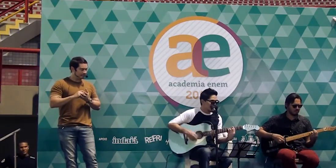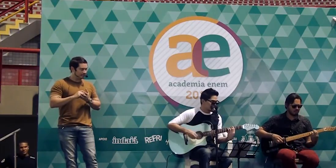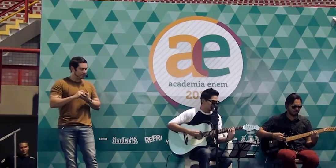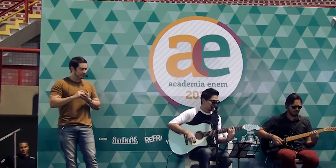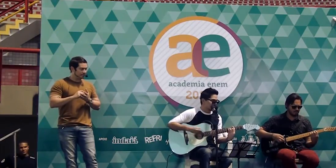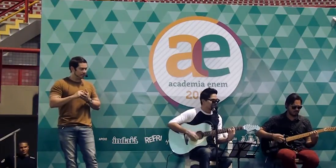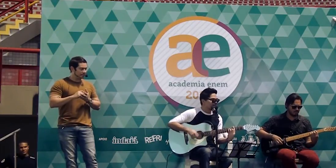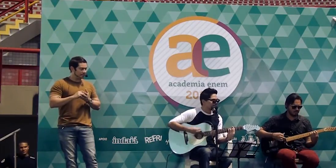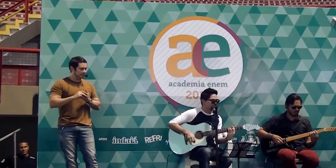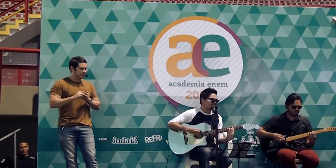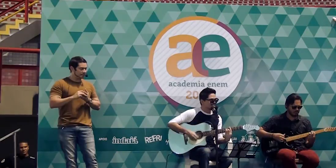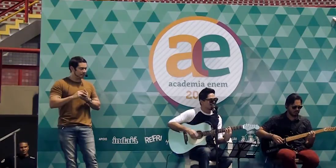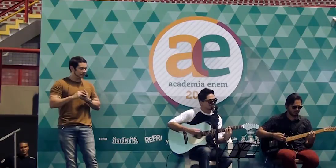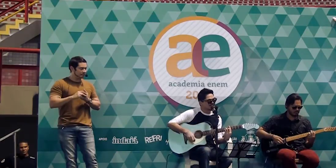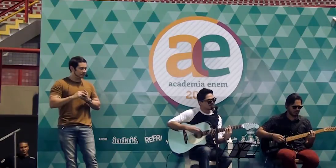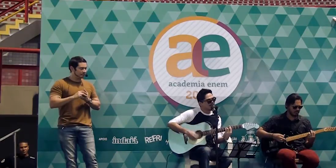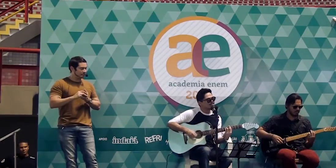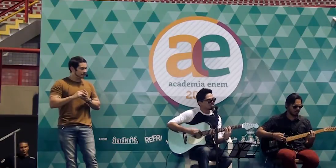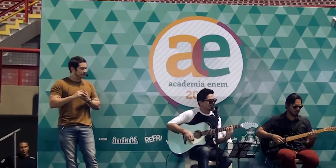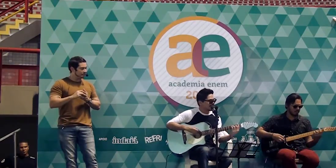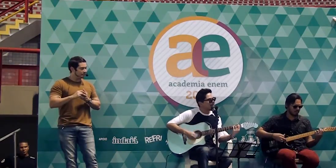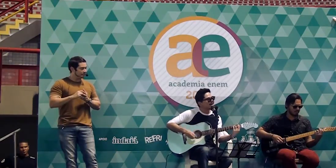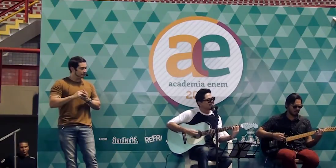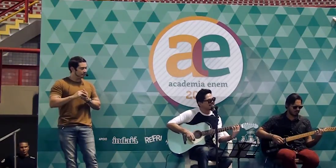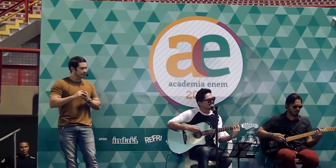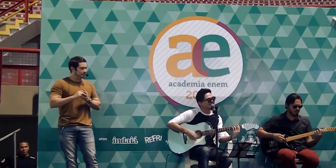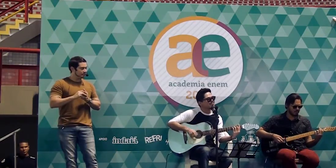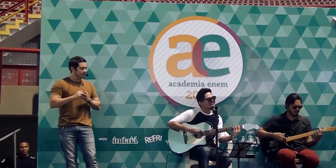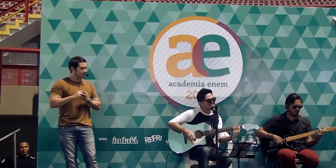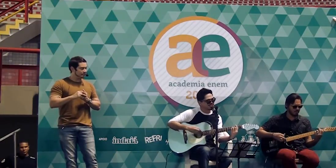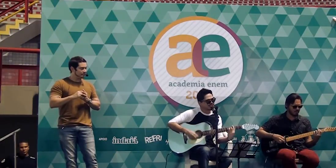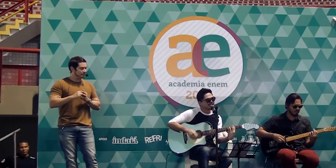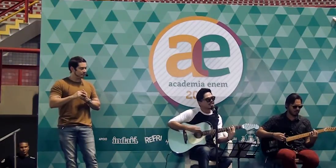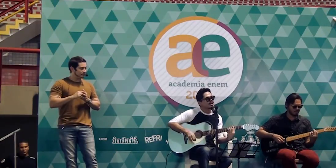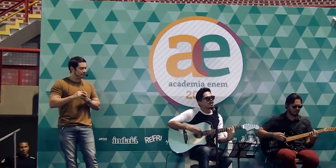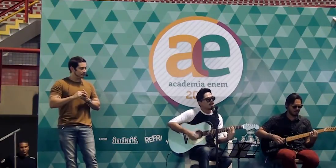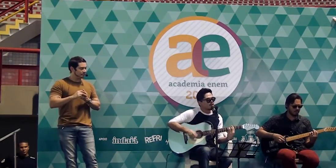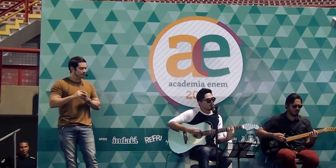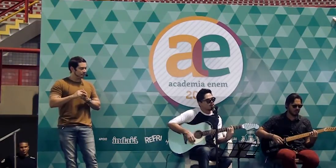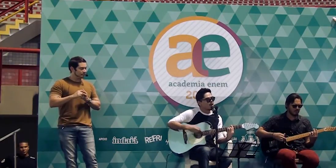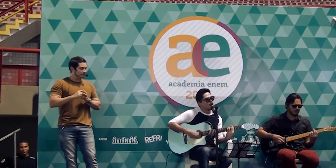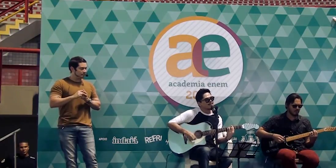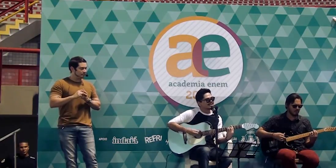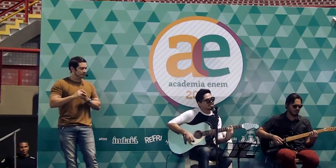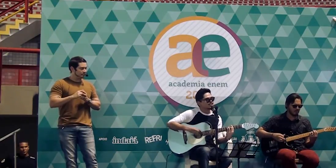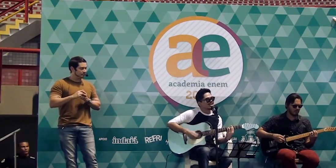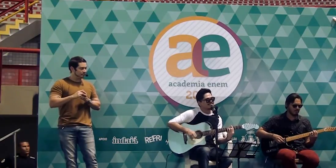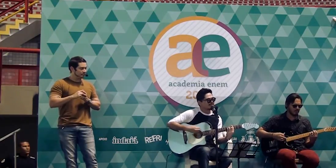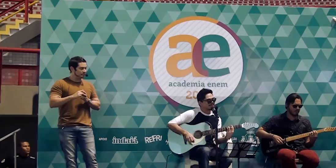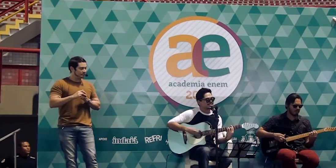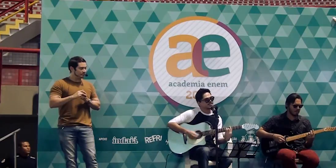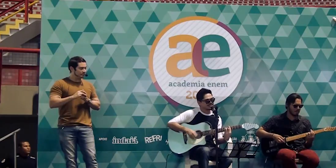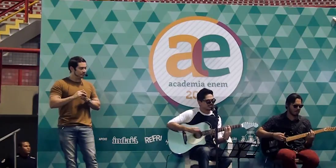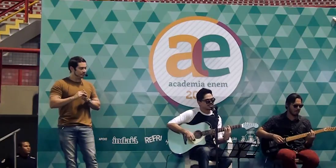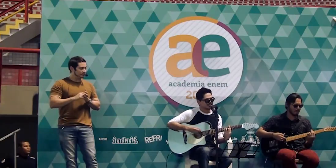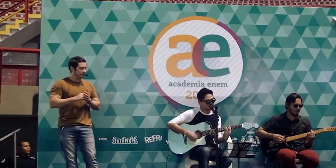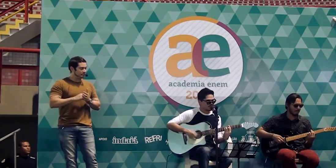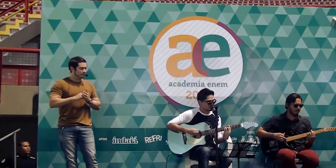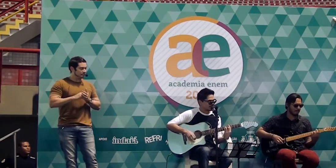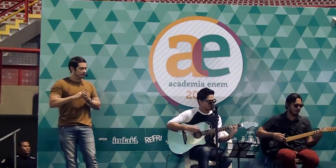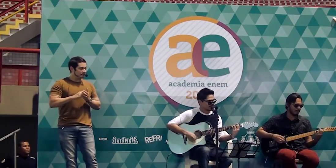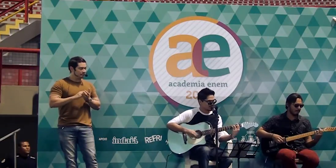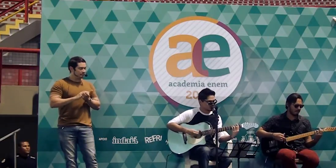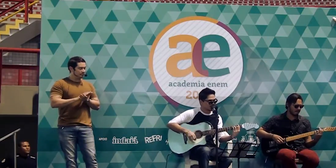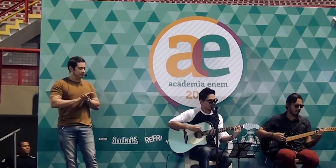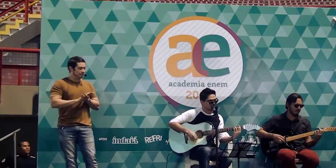No sábado então às 2 horas todo o povo sem demora foi lá só pra assistir. Um homem que atirava pelas costas e acertou